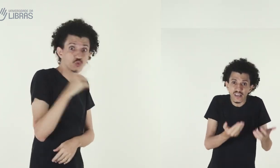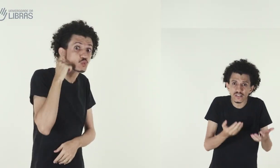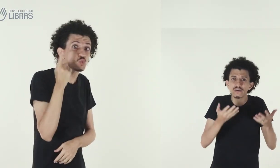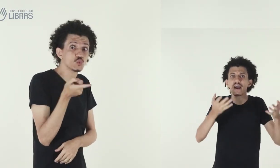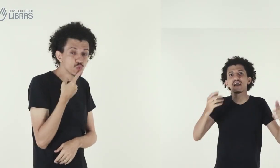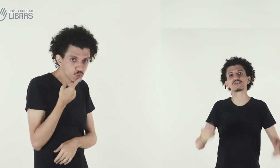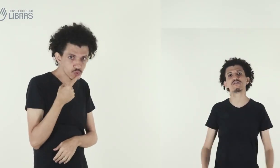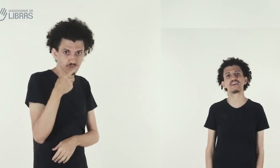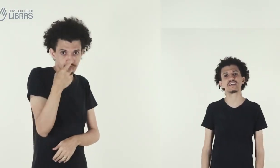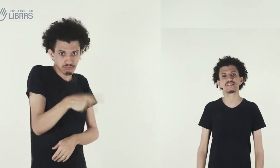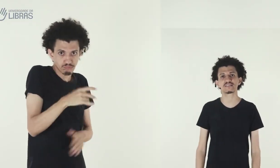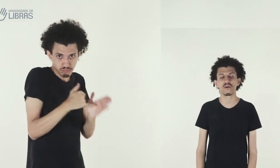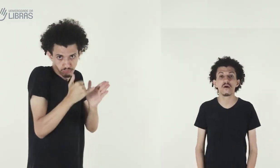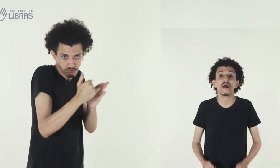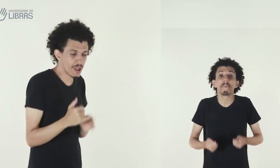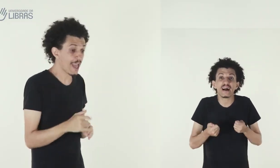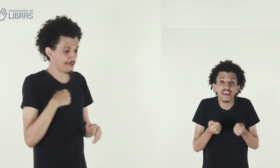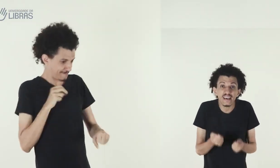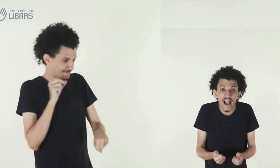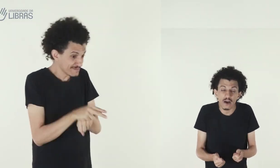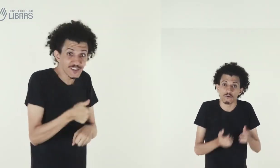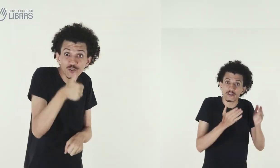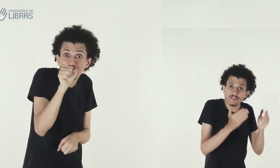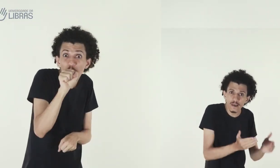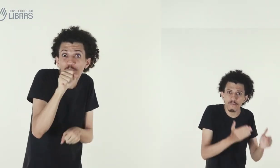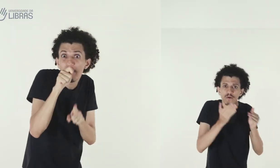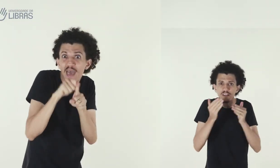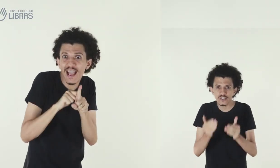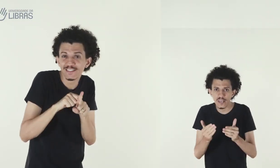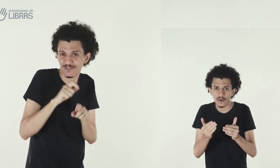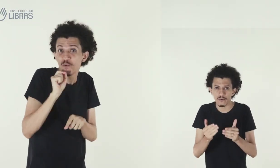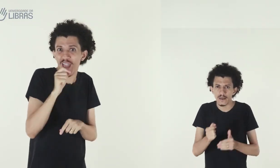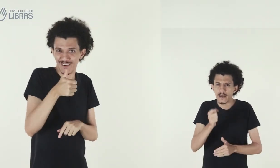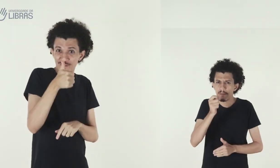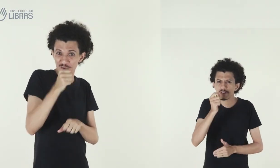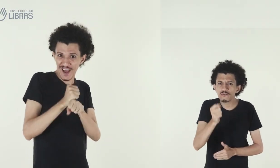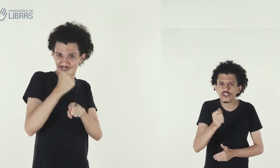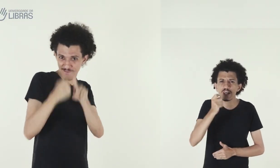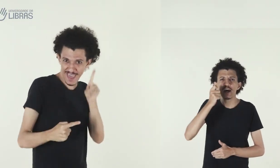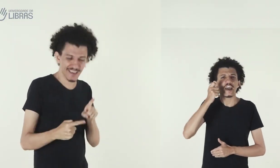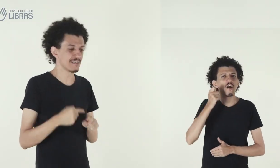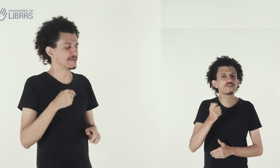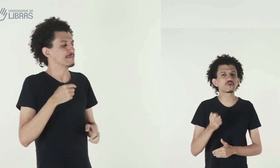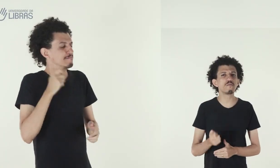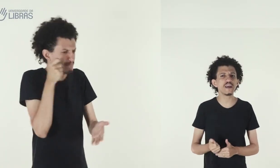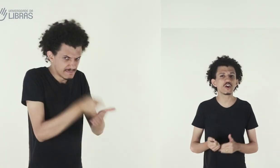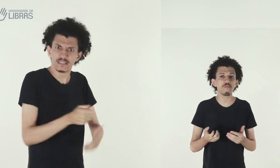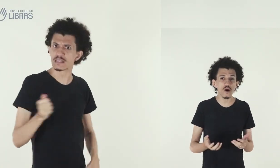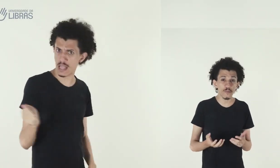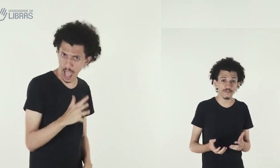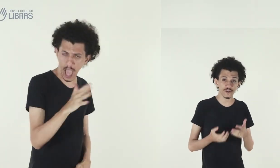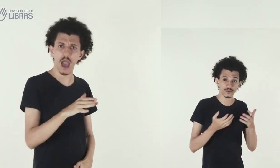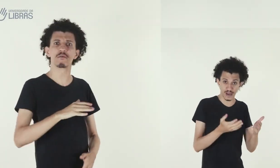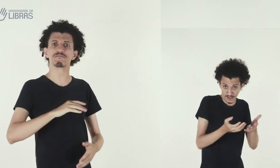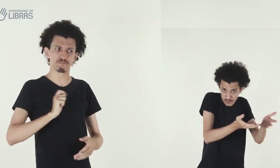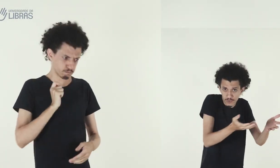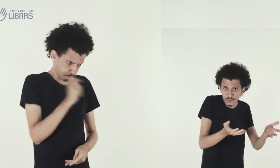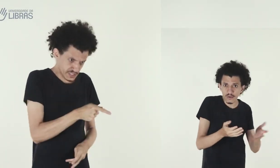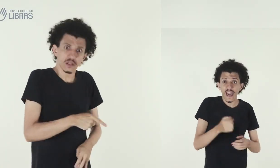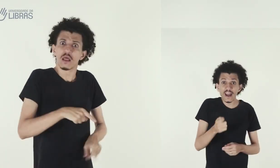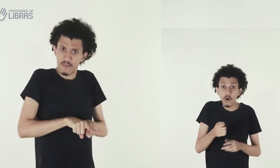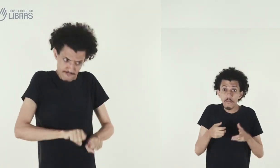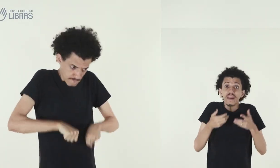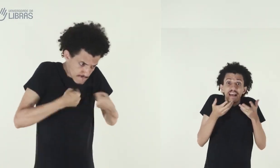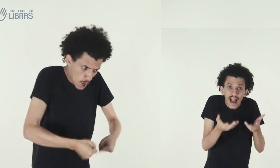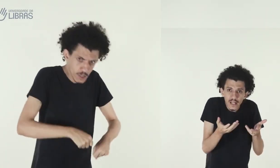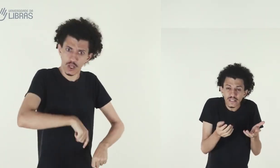achando que isso ia resolver a questão. Paguei caro, tempo e dinheiro. Mas um dia eu descobri que o meu professor lá,